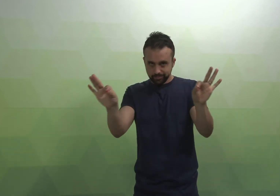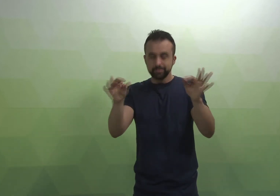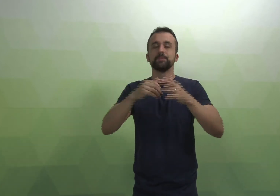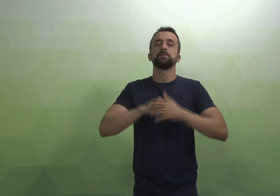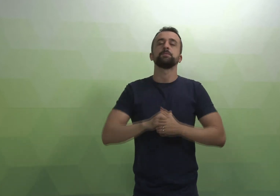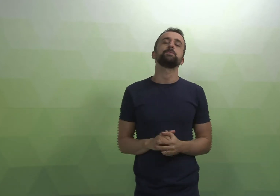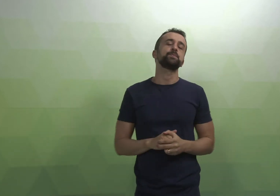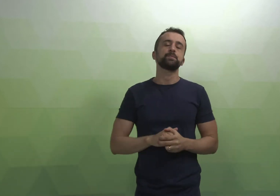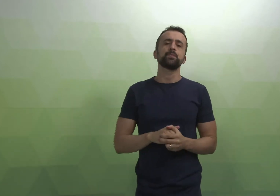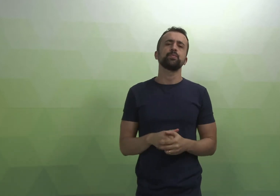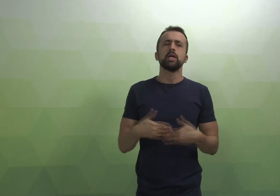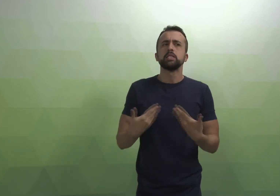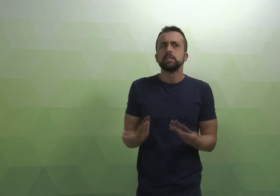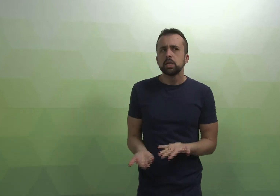no nível da sintaxe, ok?